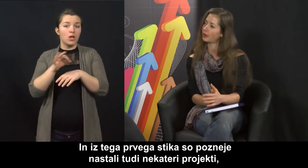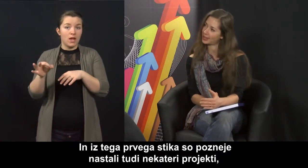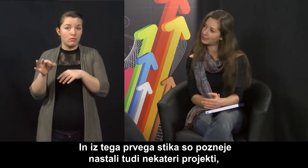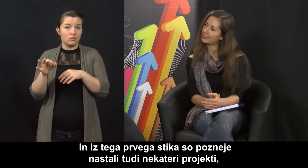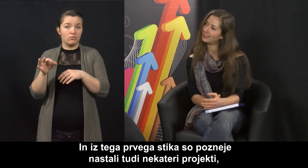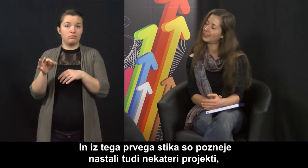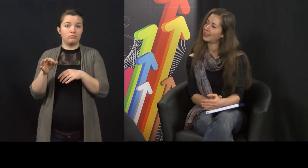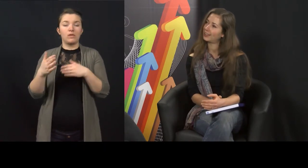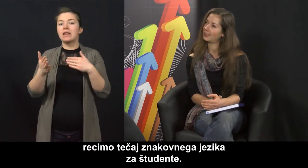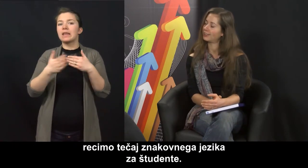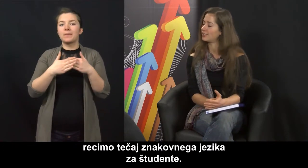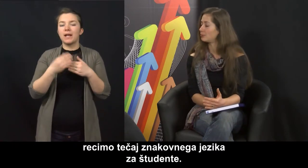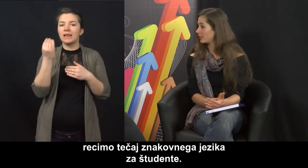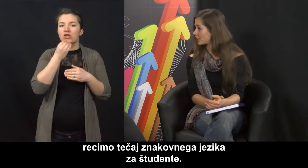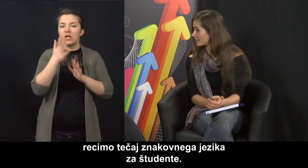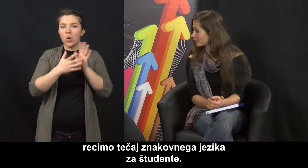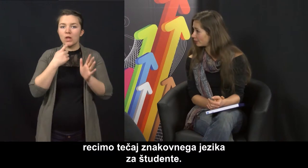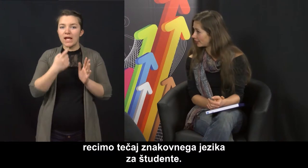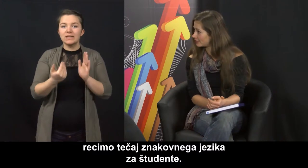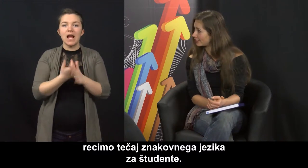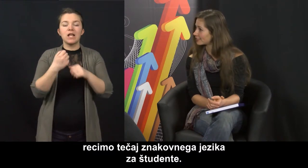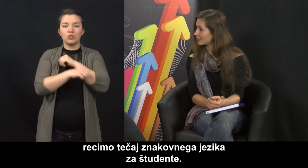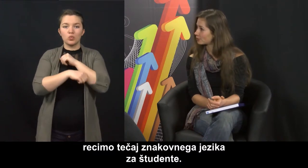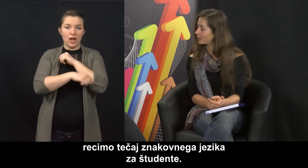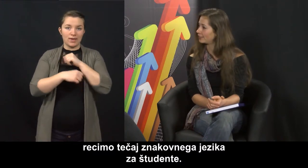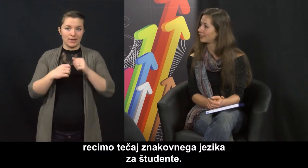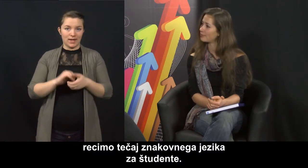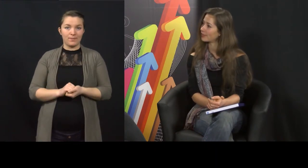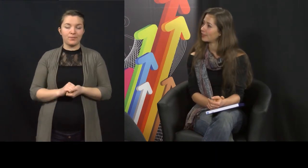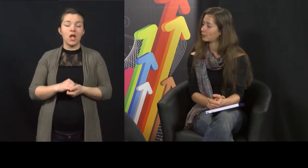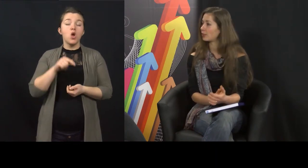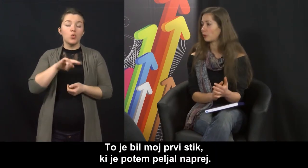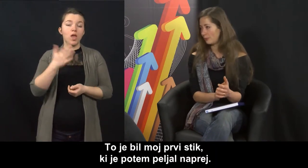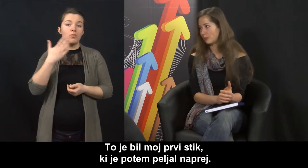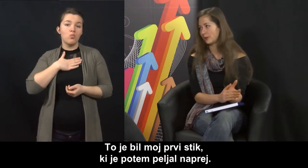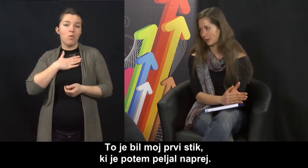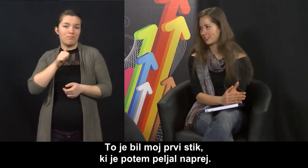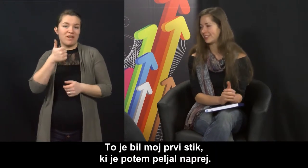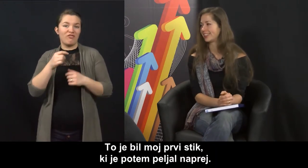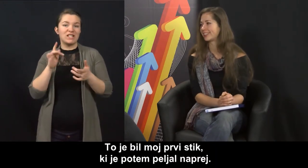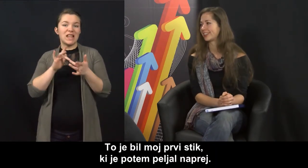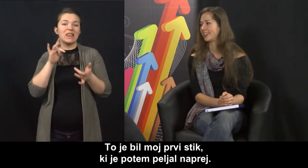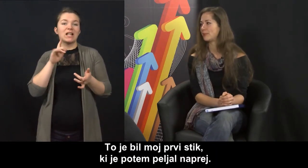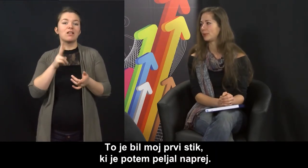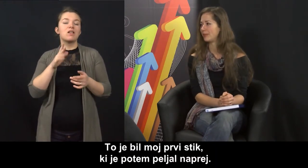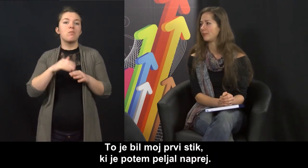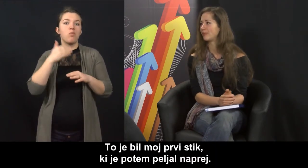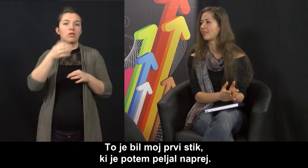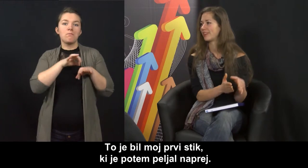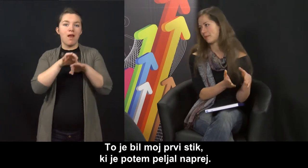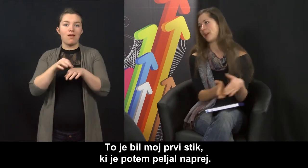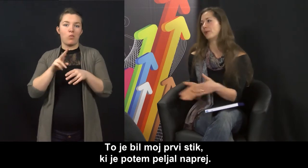nekateri projekti, recimo tečaj znakovnega jezika za študente. Da, to je bil moj prvi stik, ki je